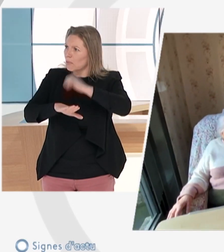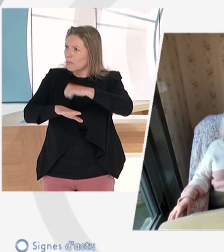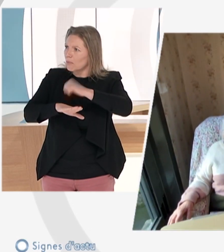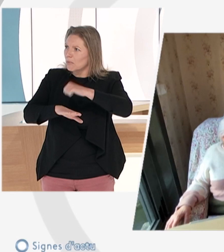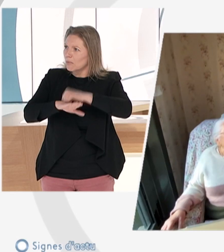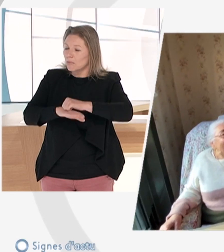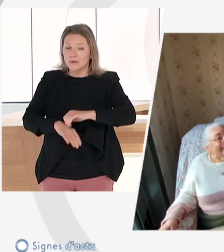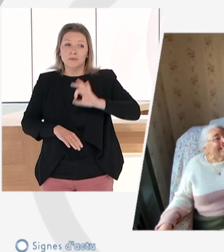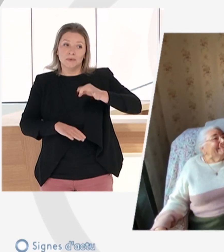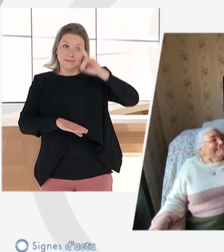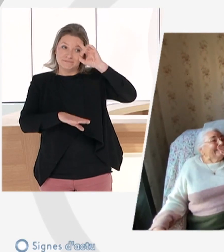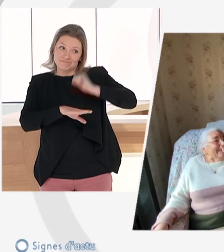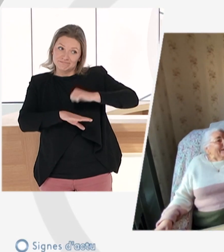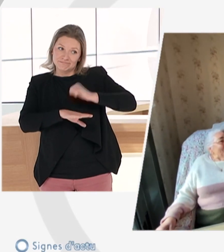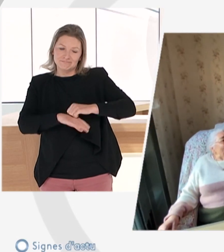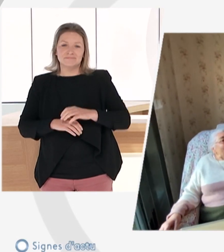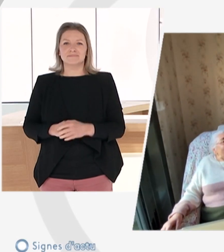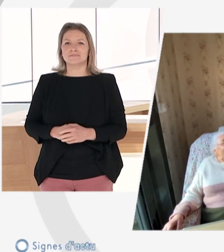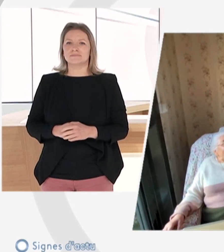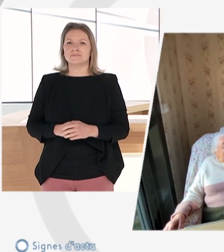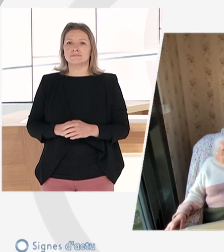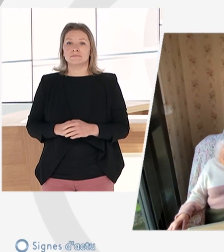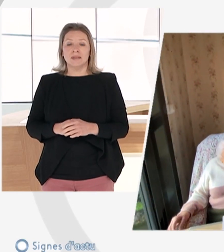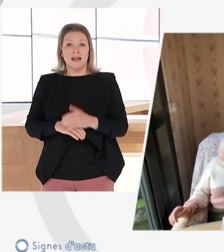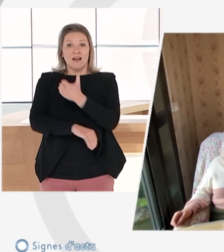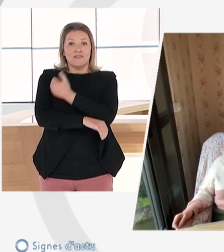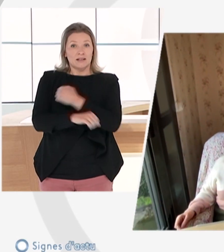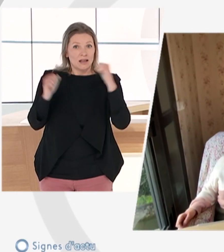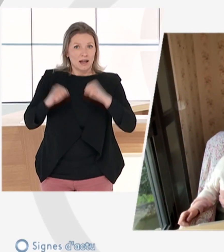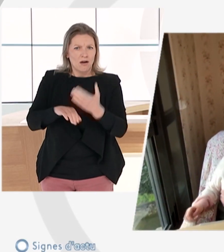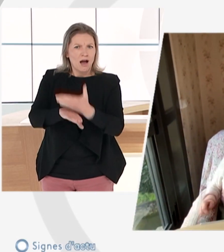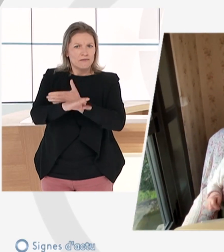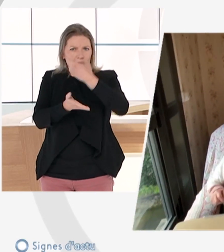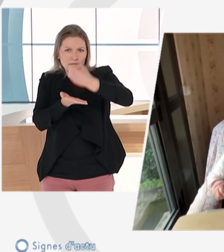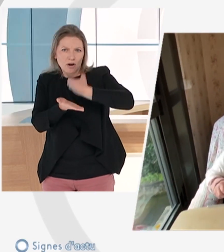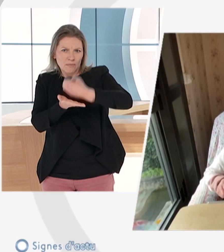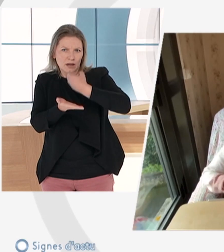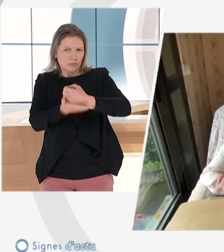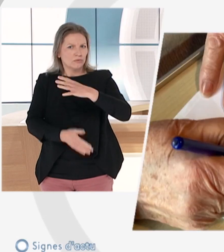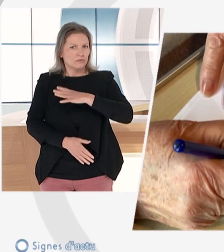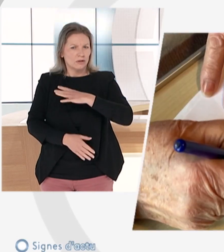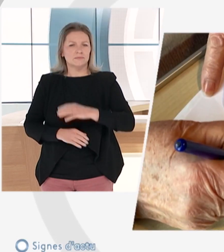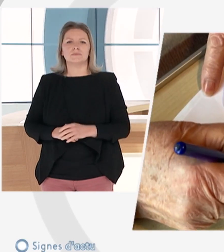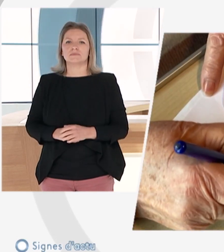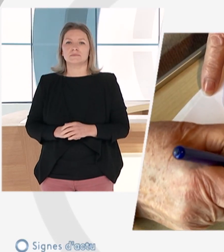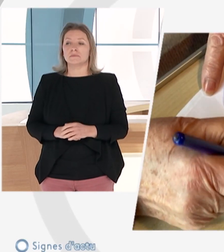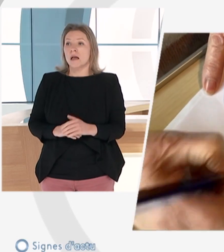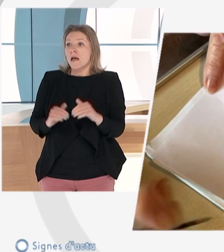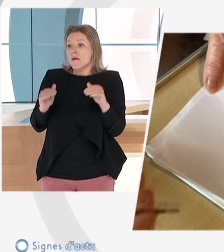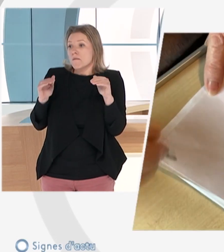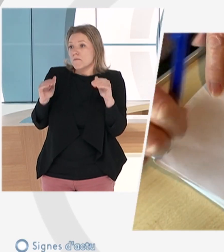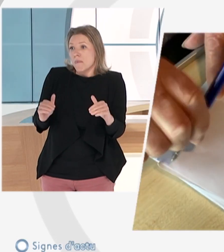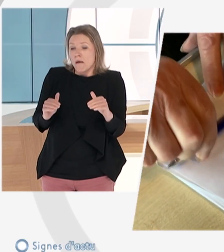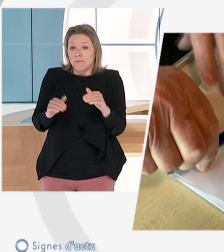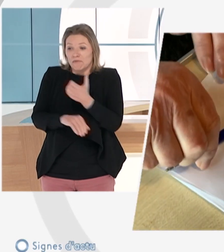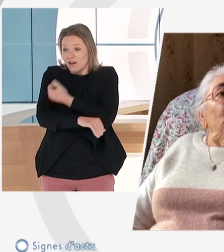ça, le français est têtu. Avant de se décider, elle a participé à une séance d'information. Même si on a des